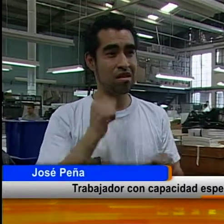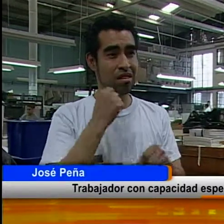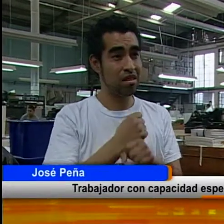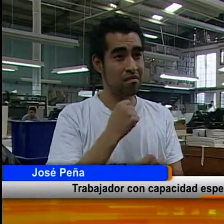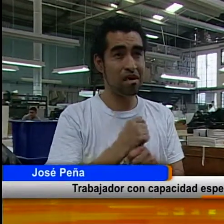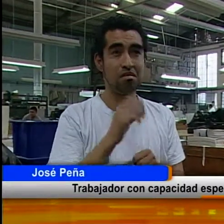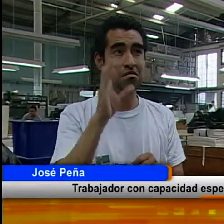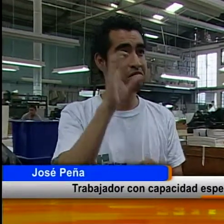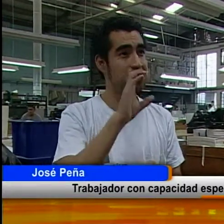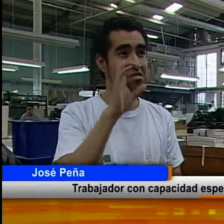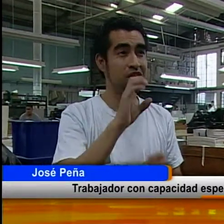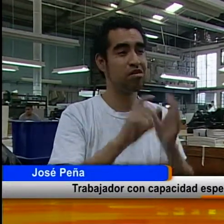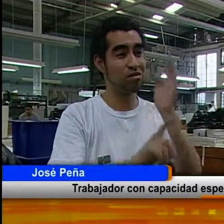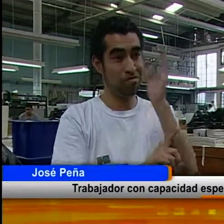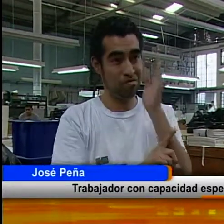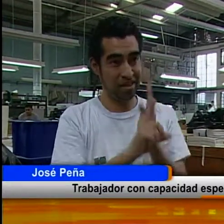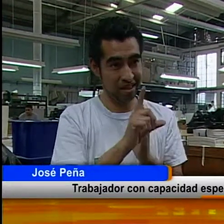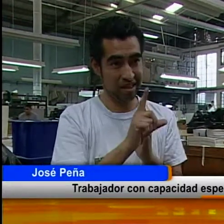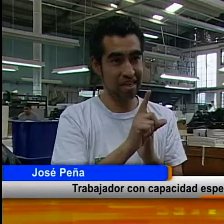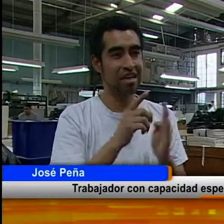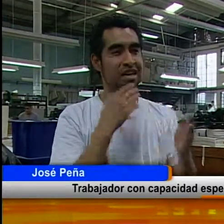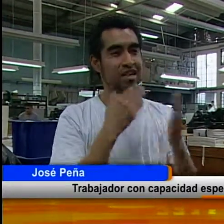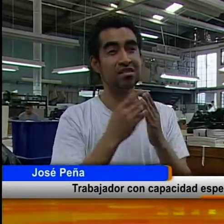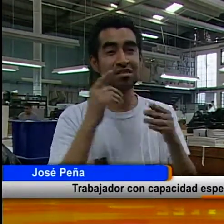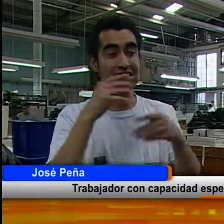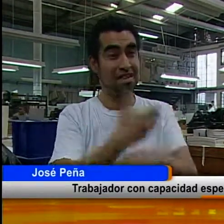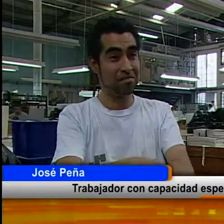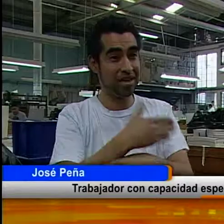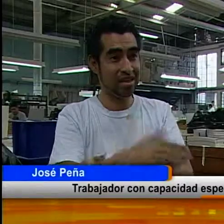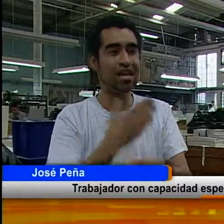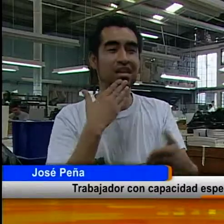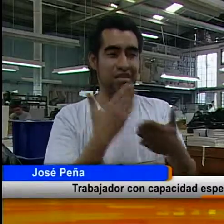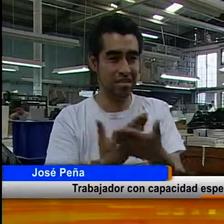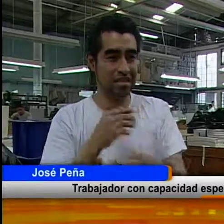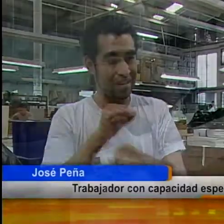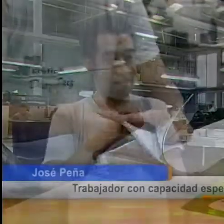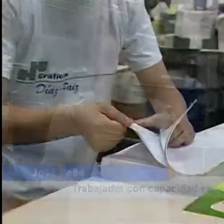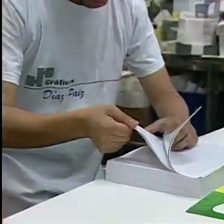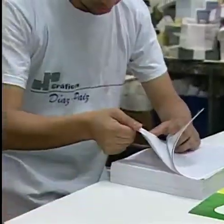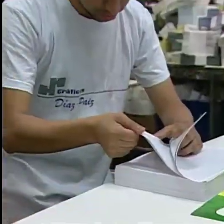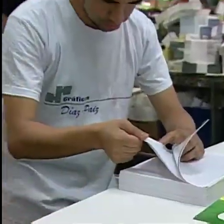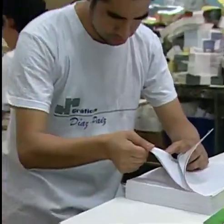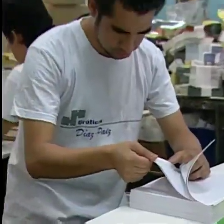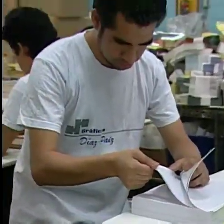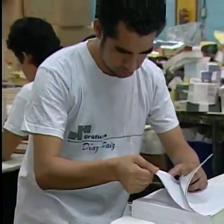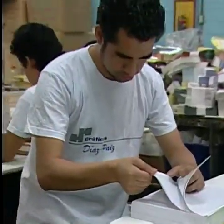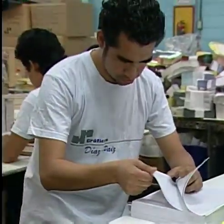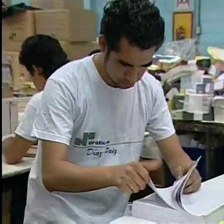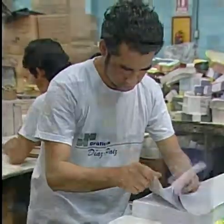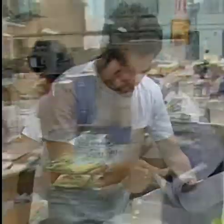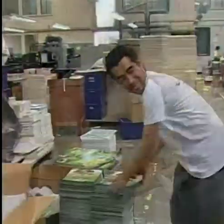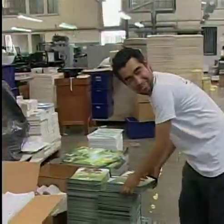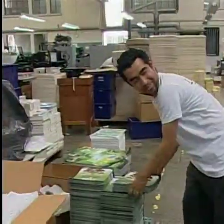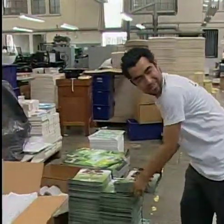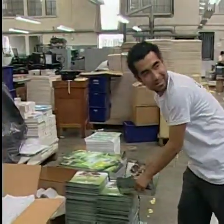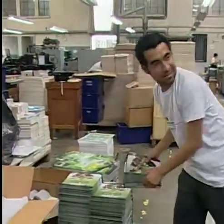sordo. Busqué trabajo y fui al comité, y gracias al comité me buscó trabajo. Yo trabajo